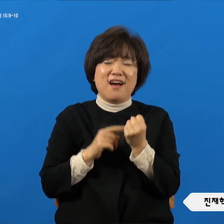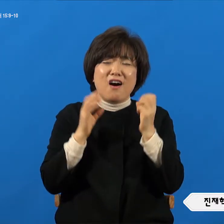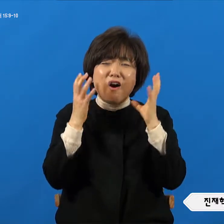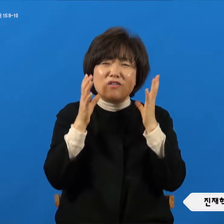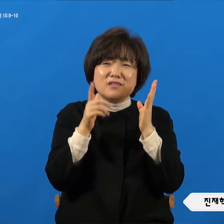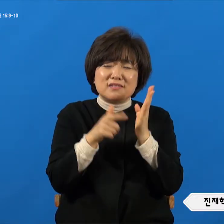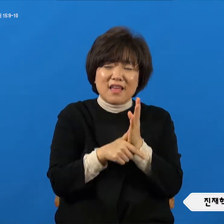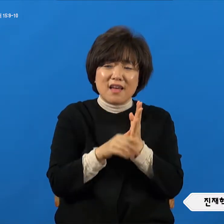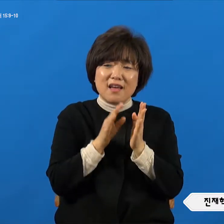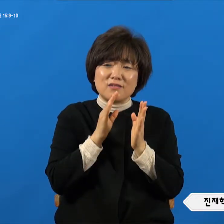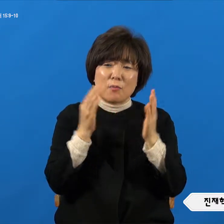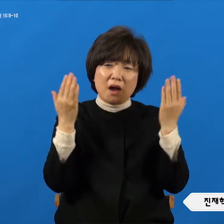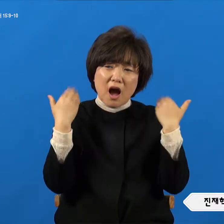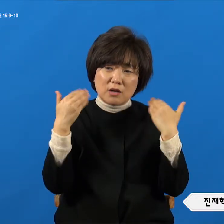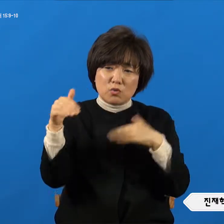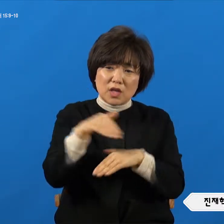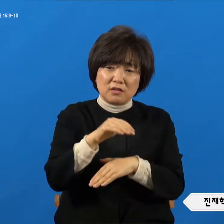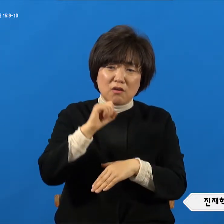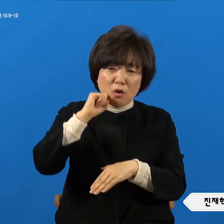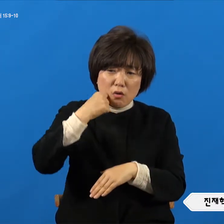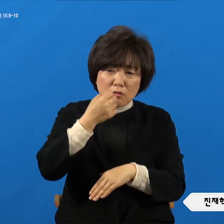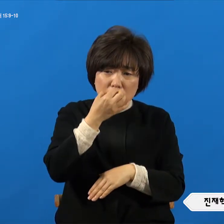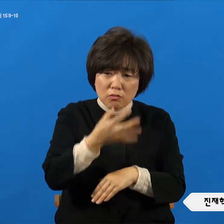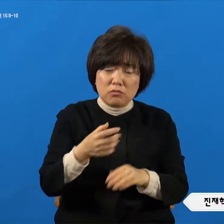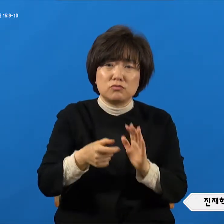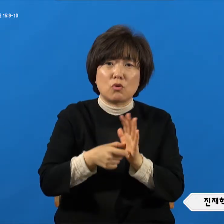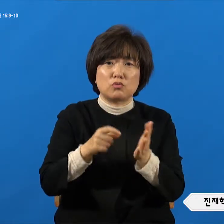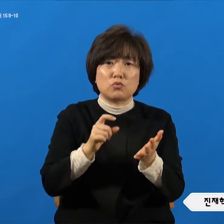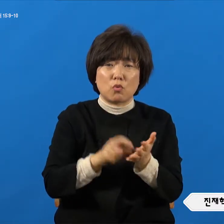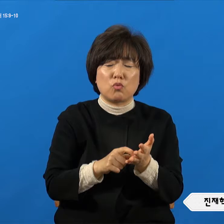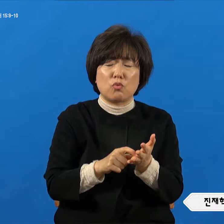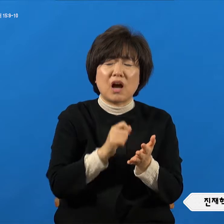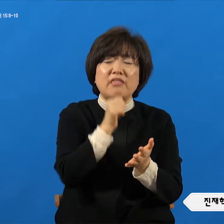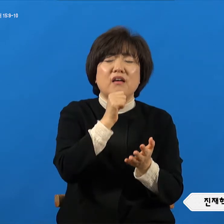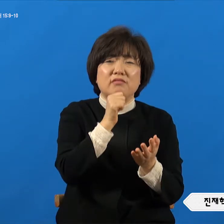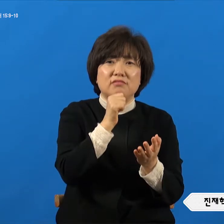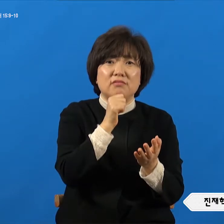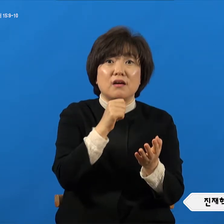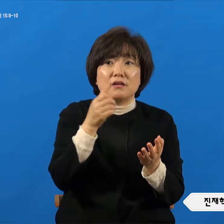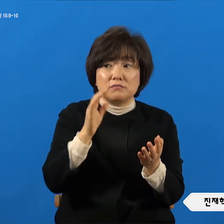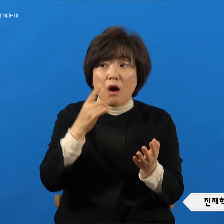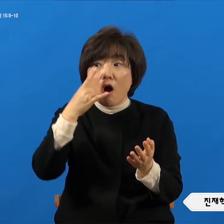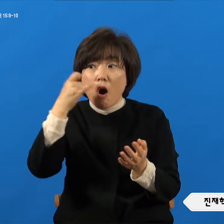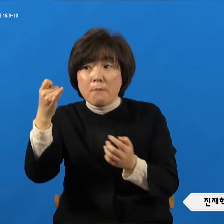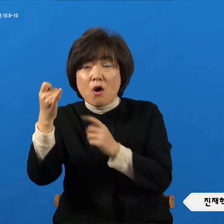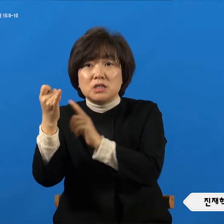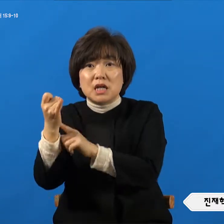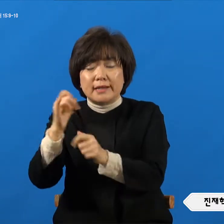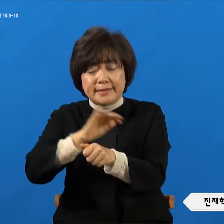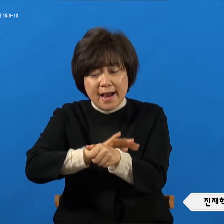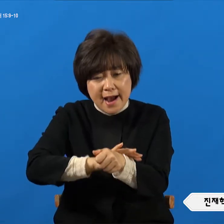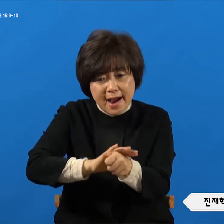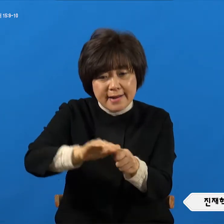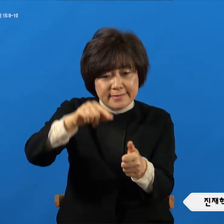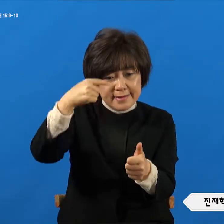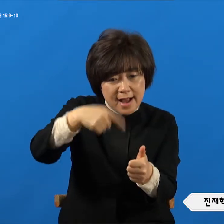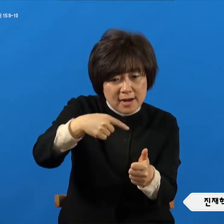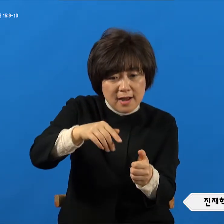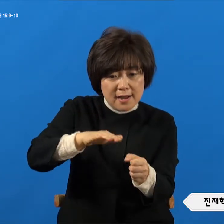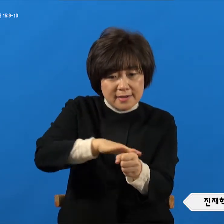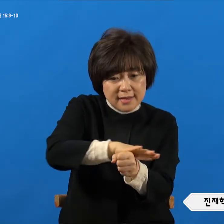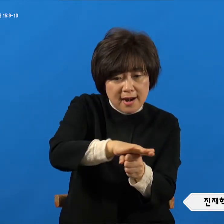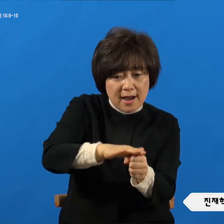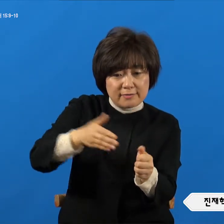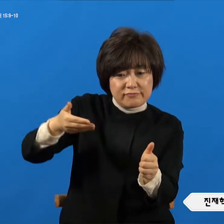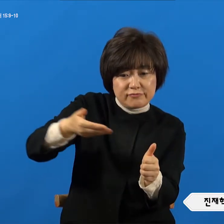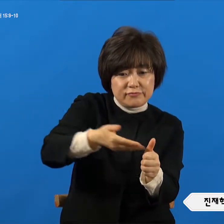어렸을 때 학교도 제대로 다니지 못했지만 그 어머니의 기도와 사랑과 관심과 가르침 때문에 훌륭하고